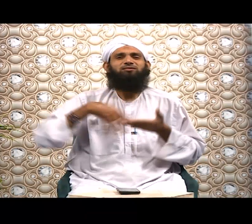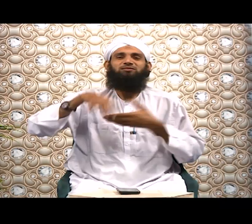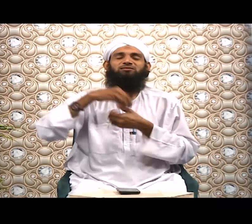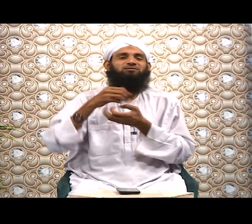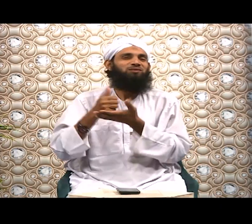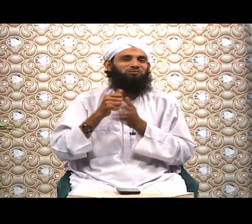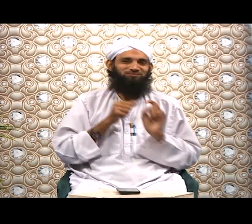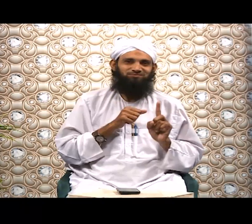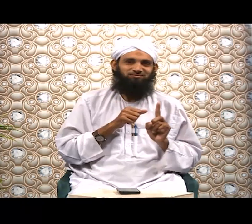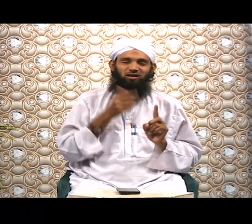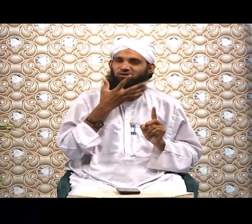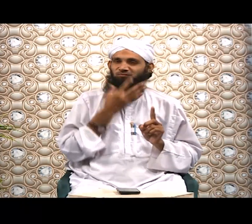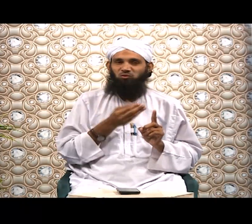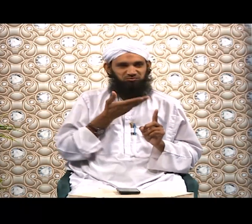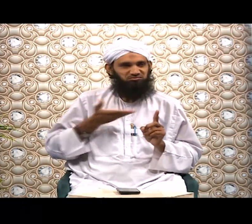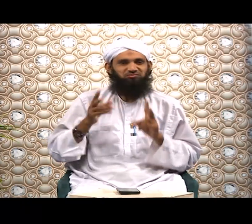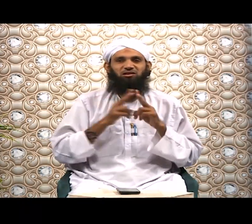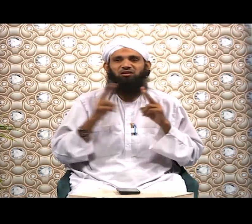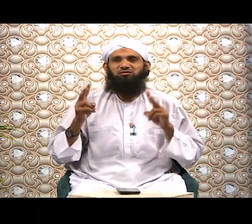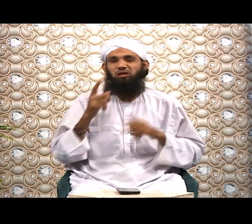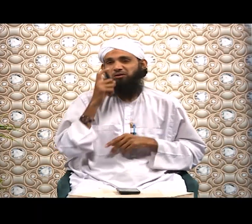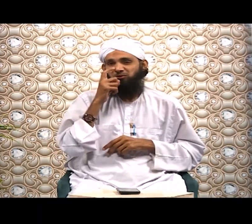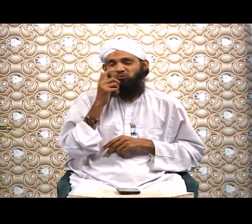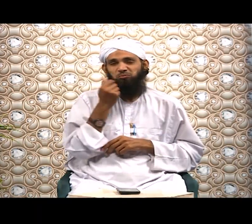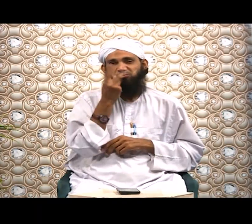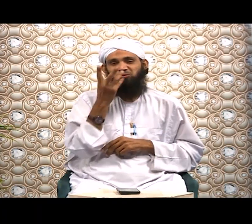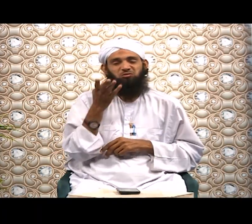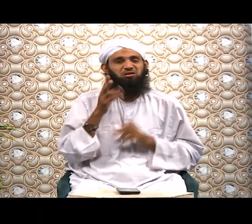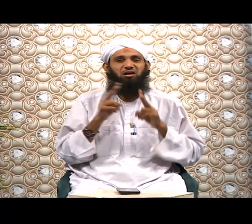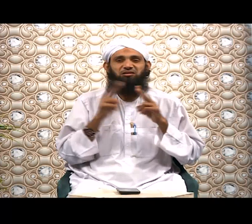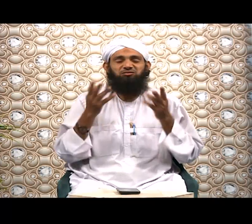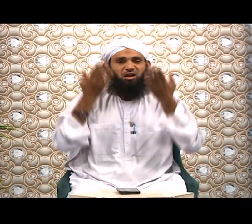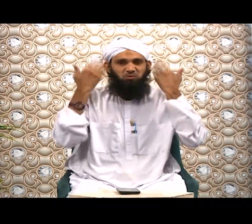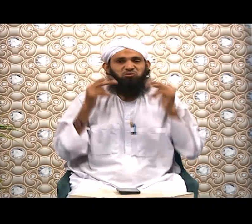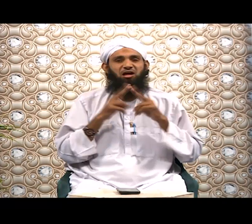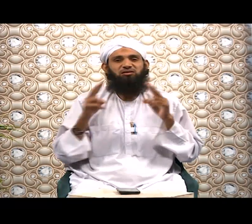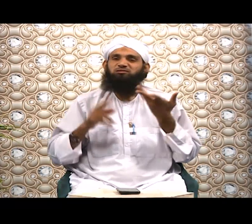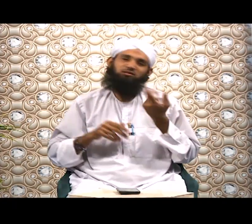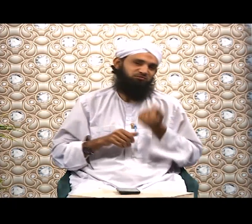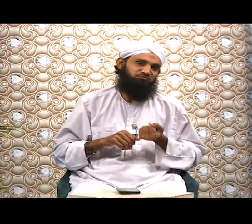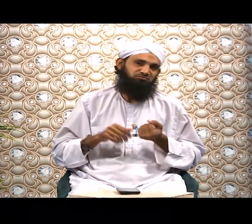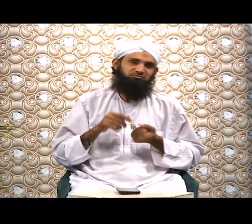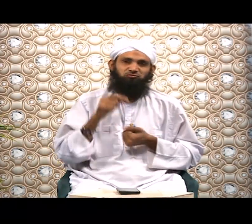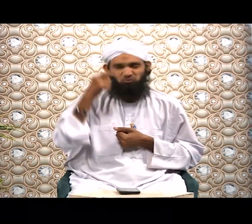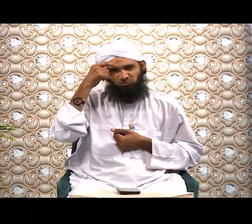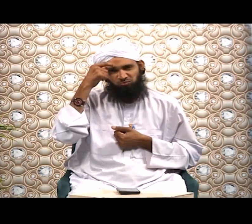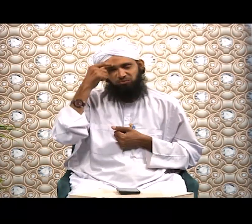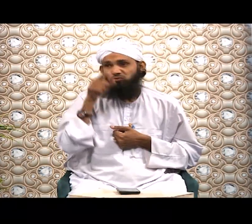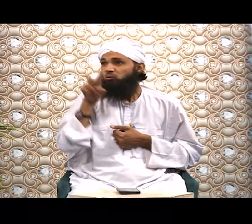مگر بدقسمتی سے ہمارے معاشرے میں کئی اسلامی بہنیں ناشکری کی بلا میں گرفتار ہیں۔ ذرا کسی کا اچھا گھر،